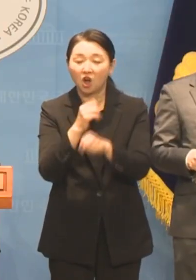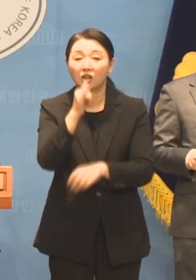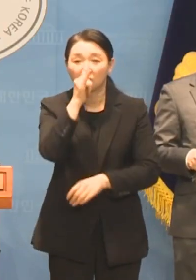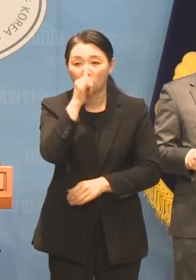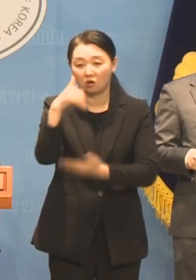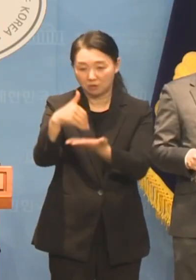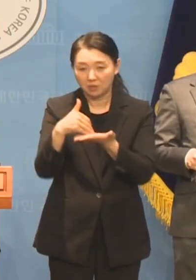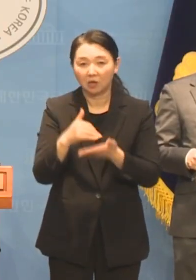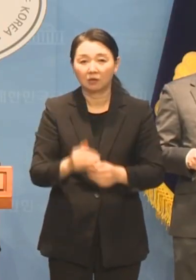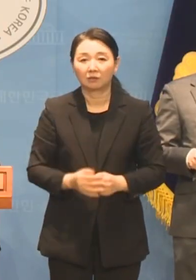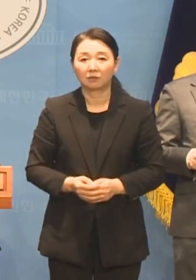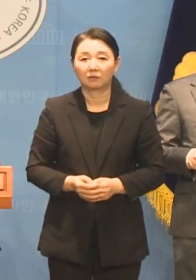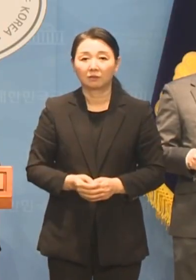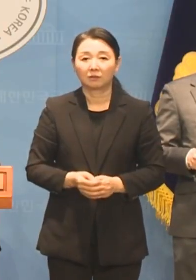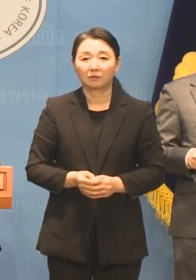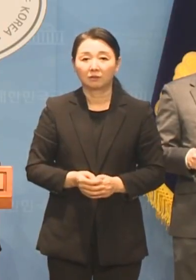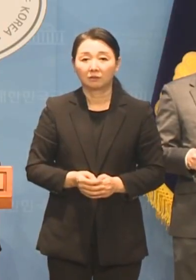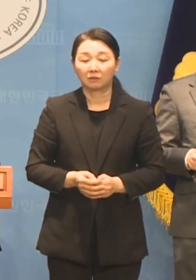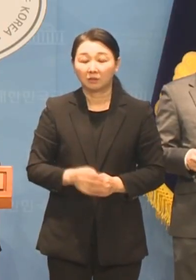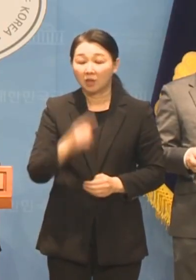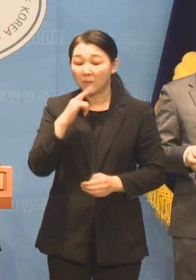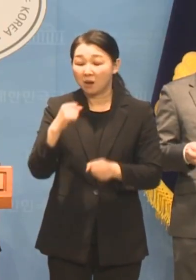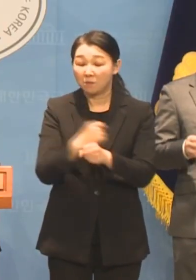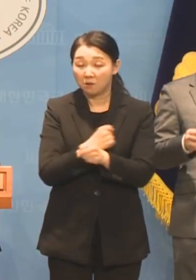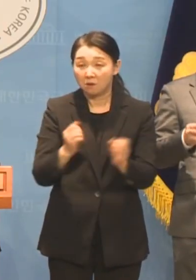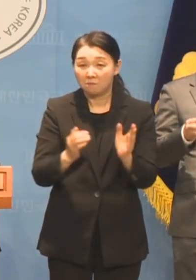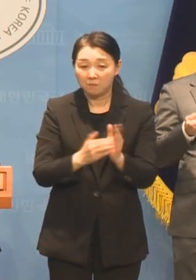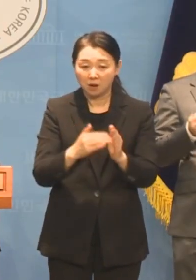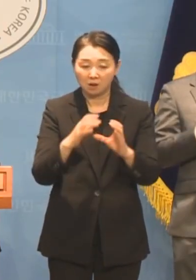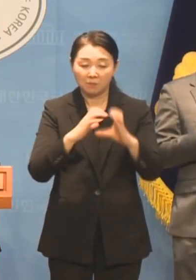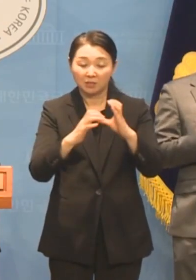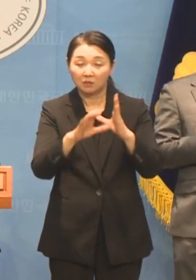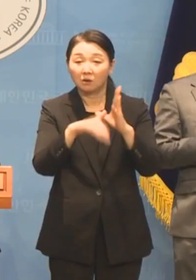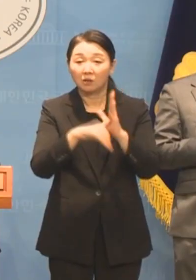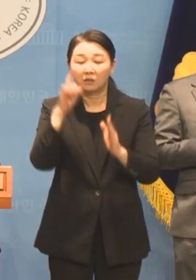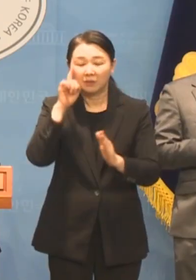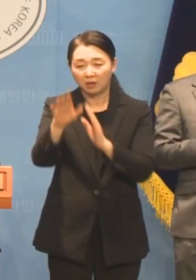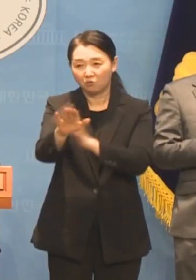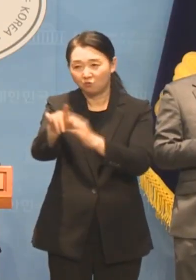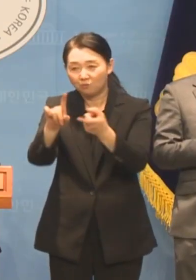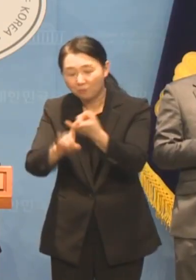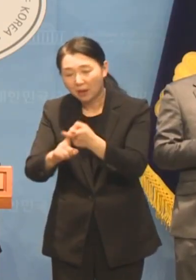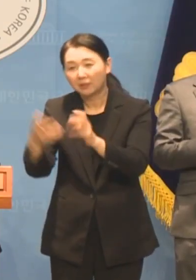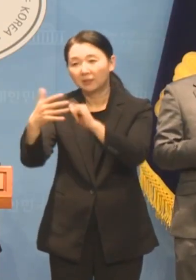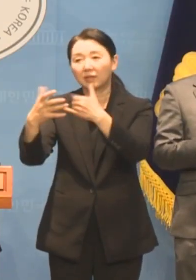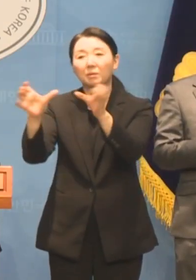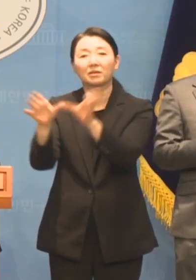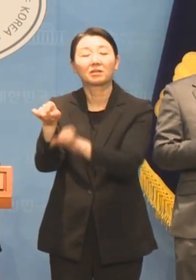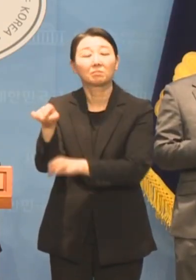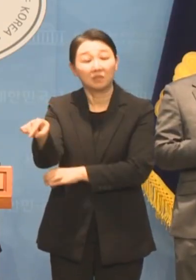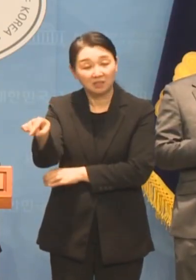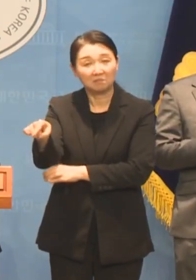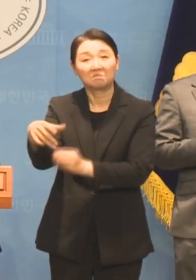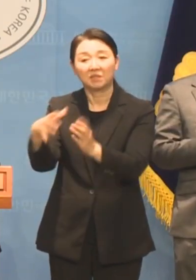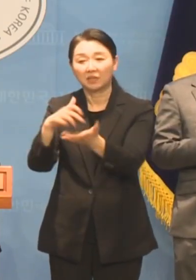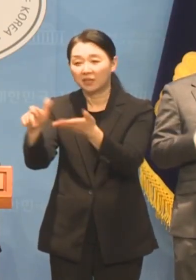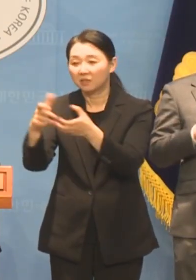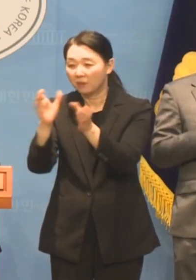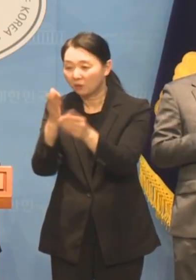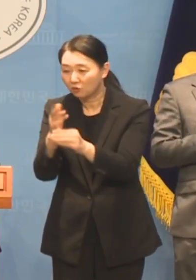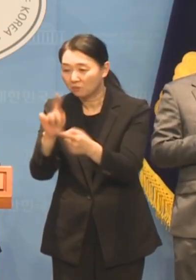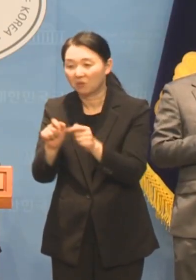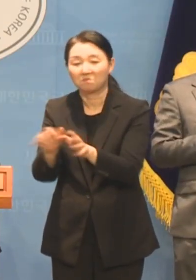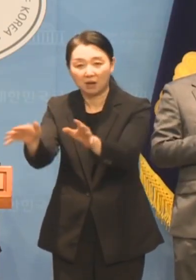제보가 있었습니다. 해당 모의는 메신저 내 부파 사이버 대응팀이라는 단체 채팅방을